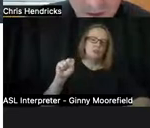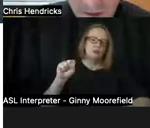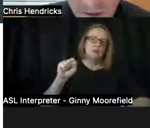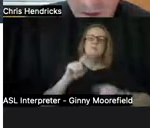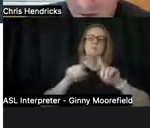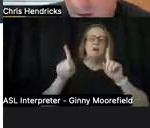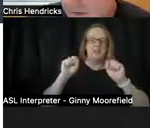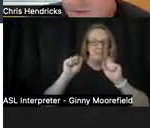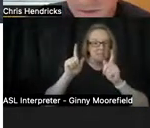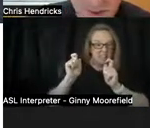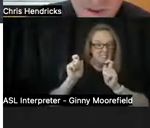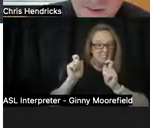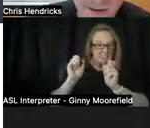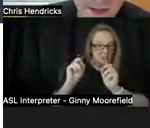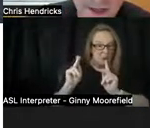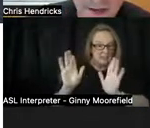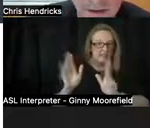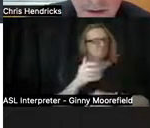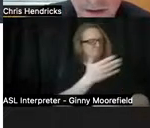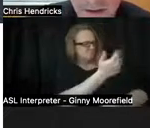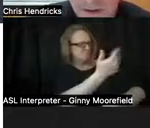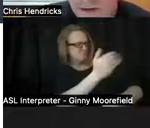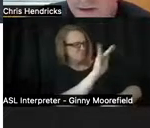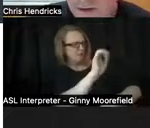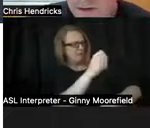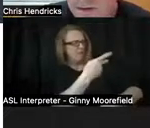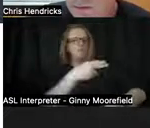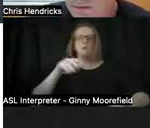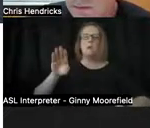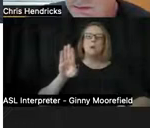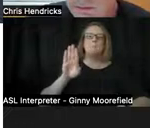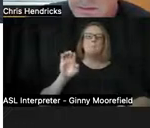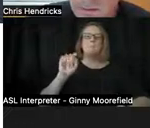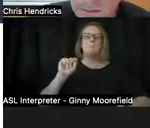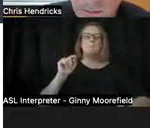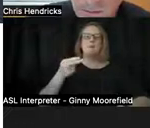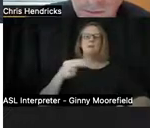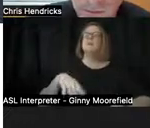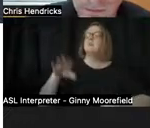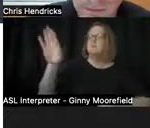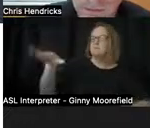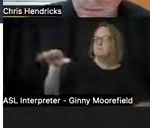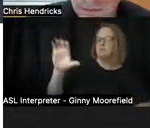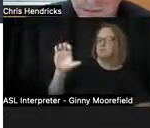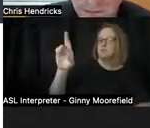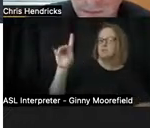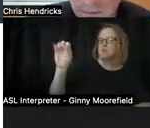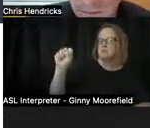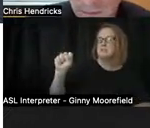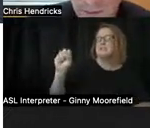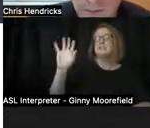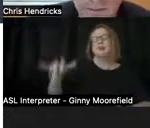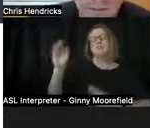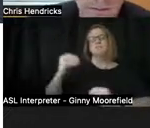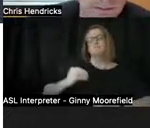responder una pregunta de Curtis Pero puedo ser muy breve ciertamente vez adelante Está bien entonces solamente quería decir a